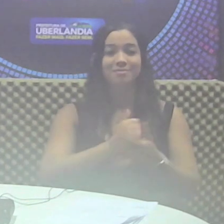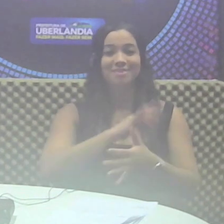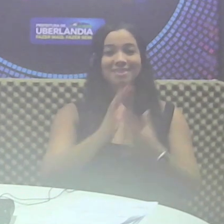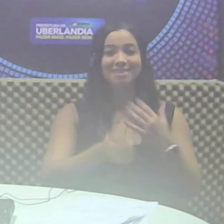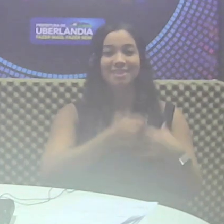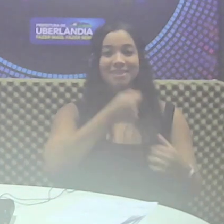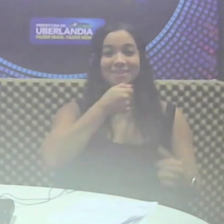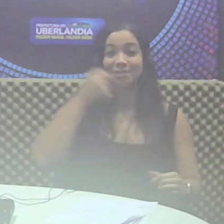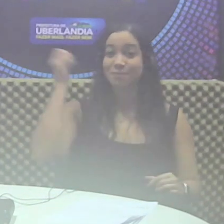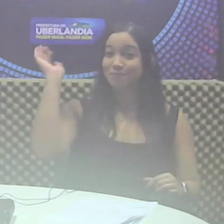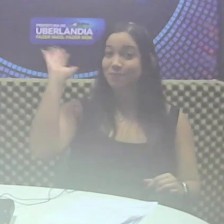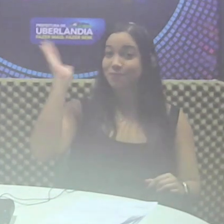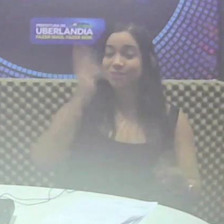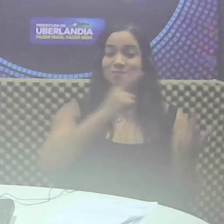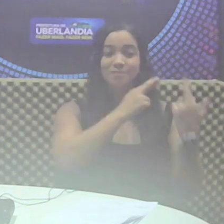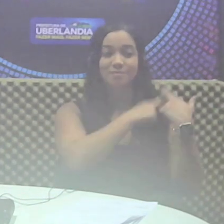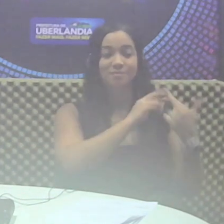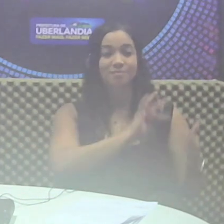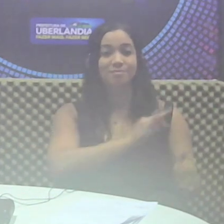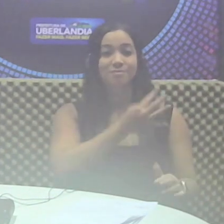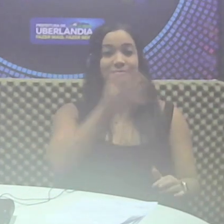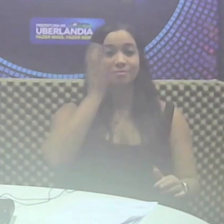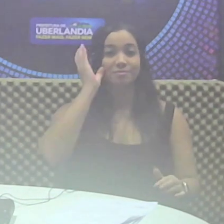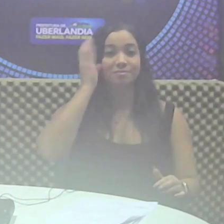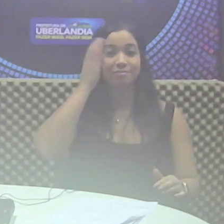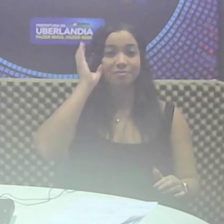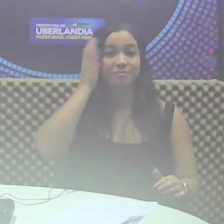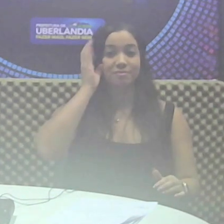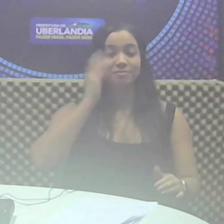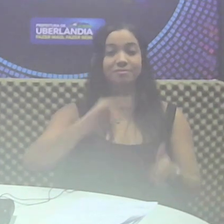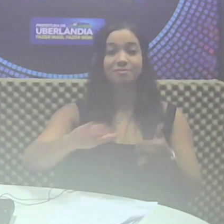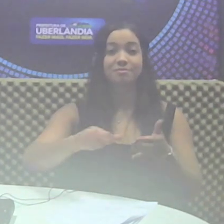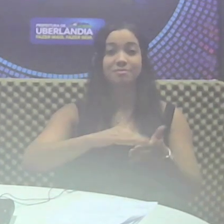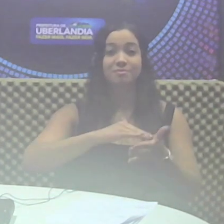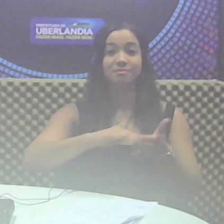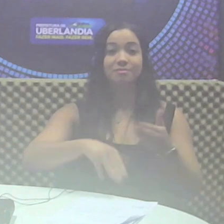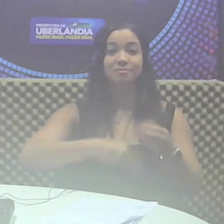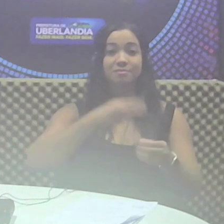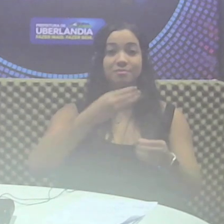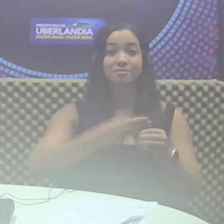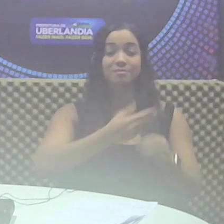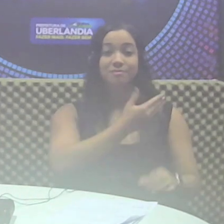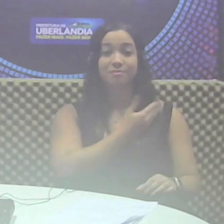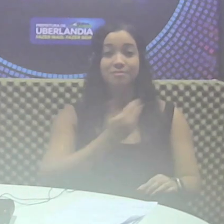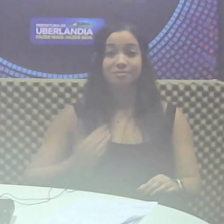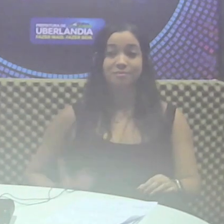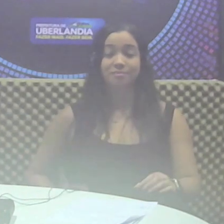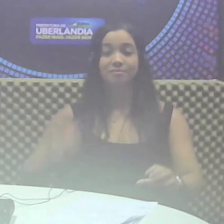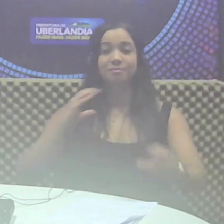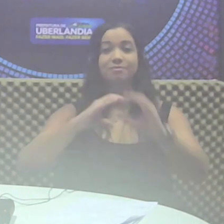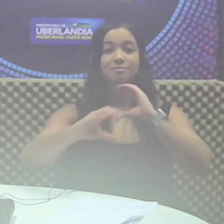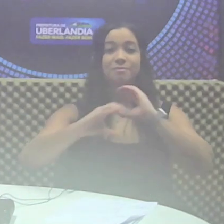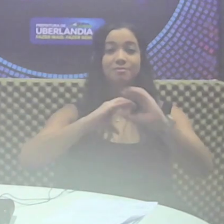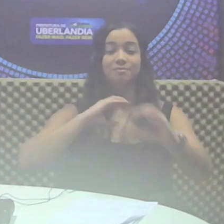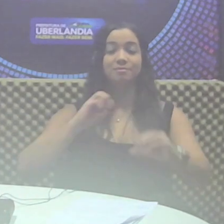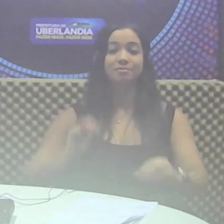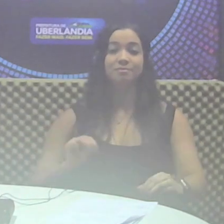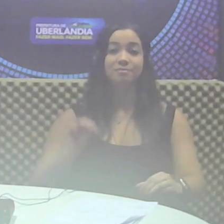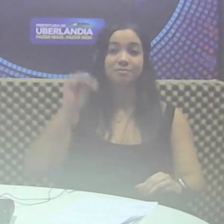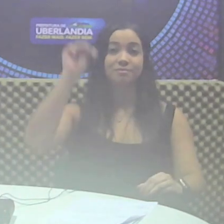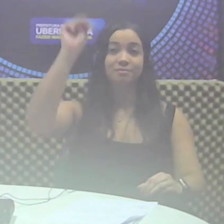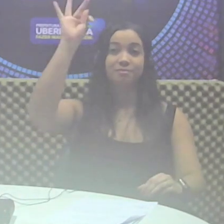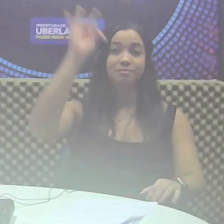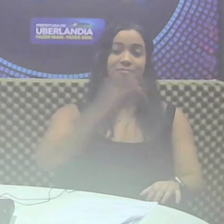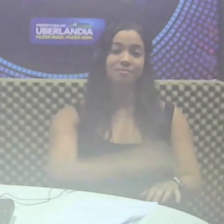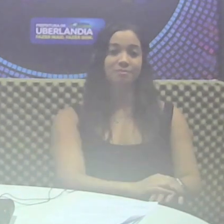Libras Amanda Valentim, responsável técnico Cristiano Silva, secretário municipal de Governo e Comunicação